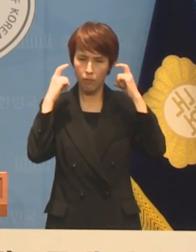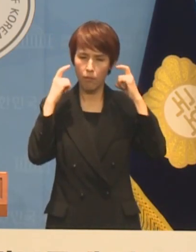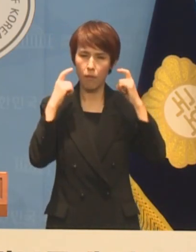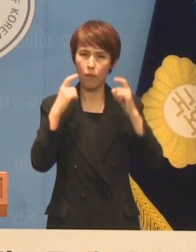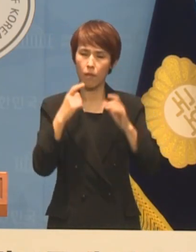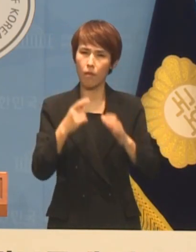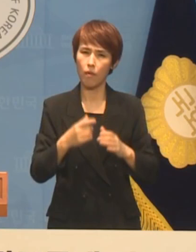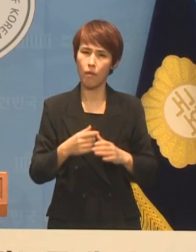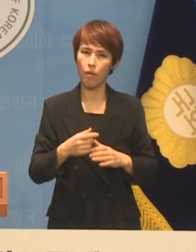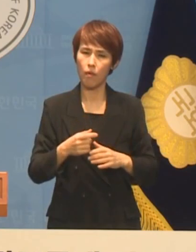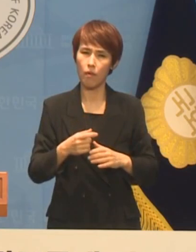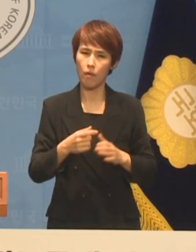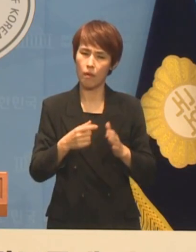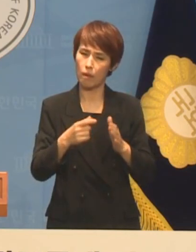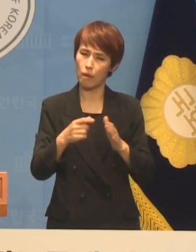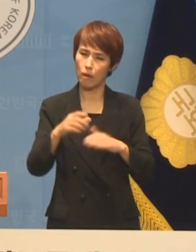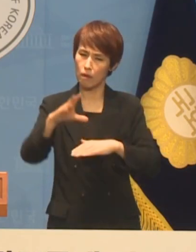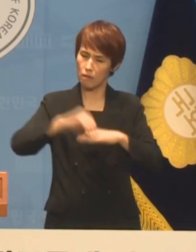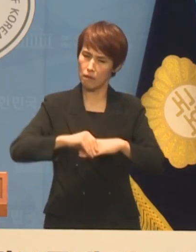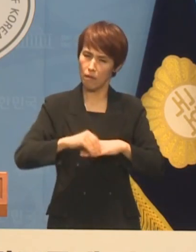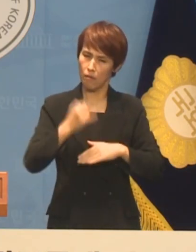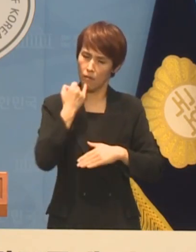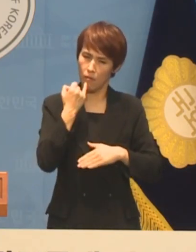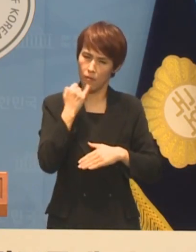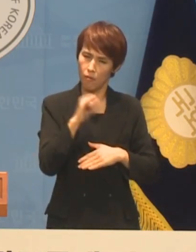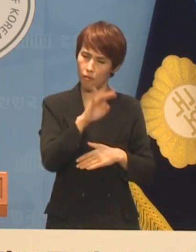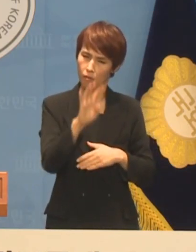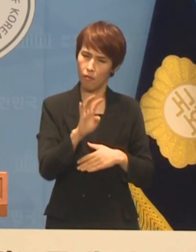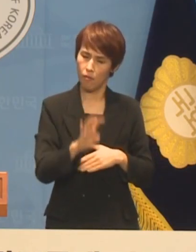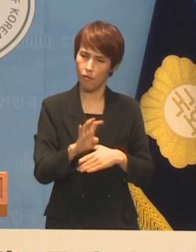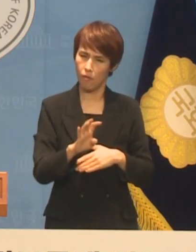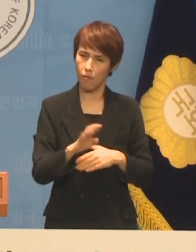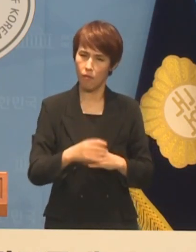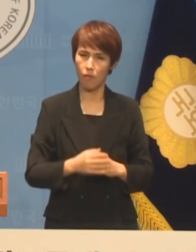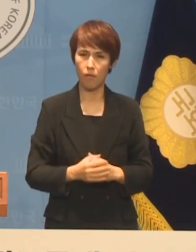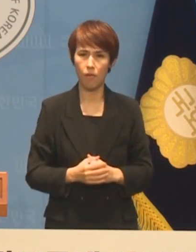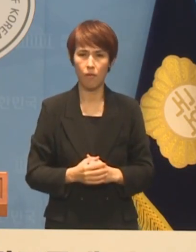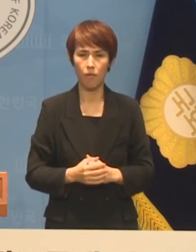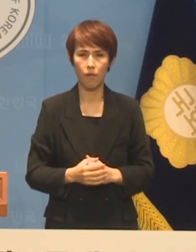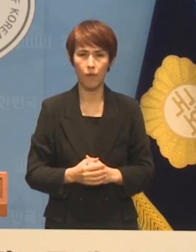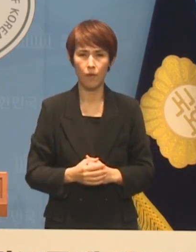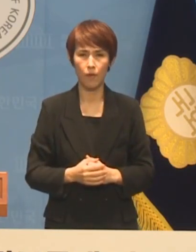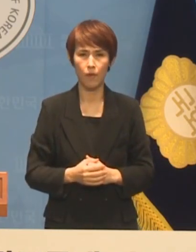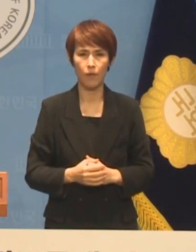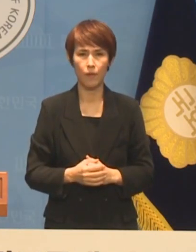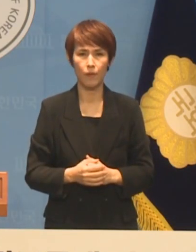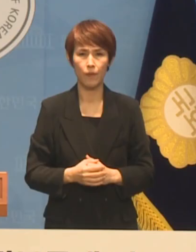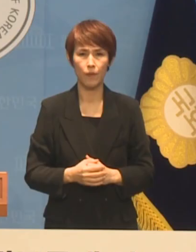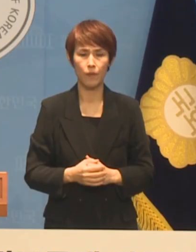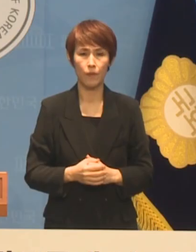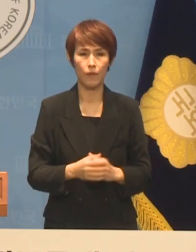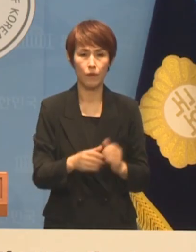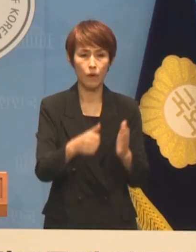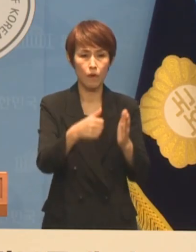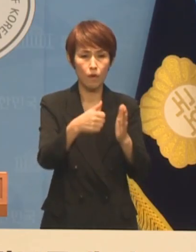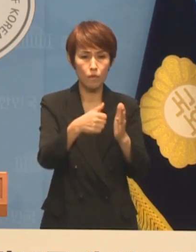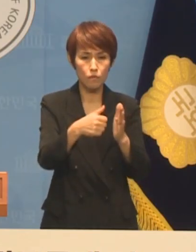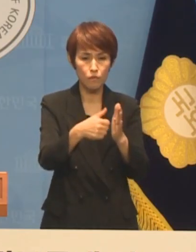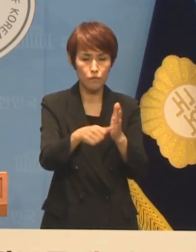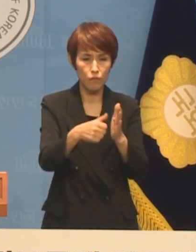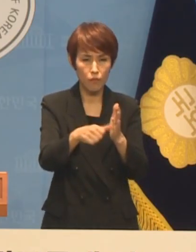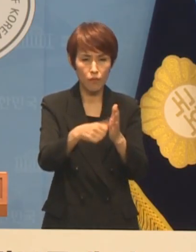물질이 흡입돼도 정말 괜찮은 건지, 같은 현장 안에 제품을 간지로